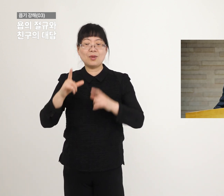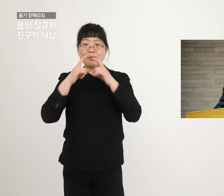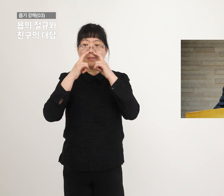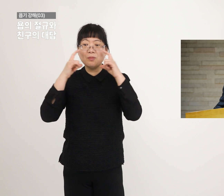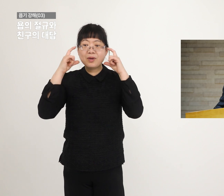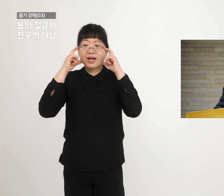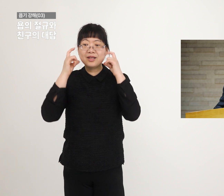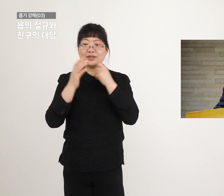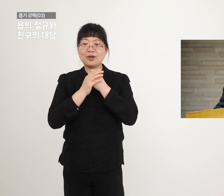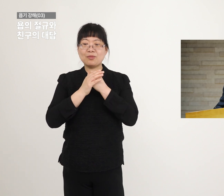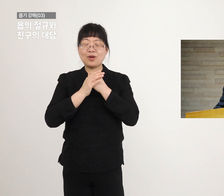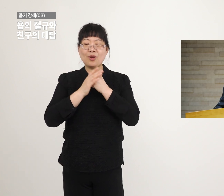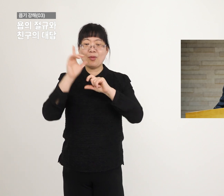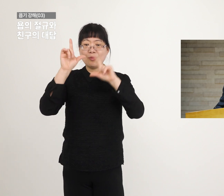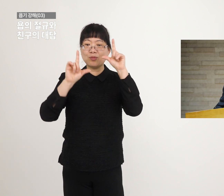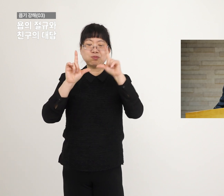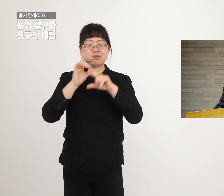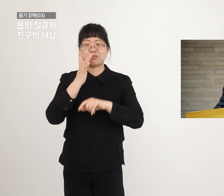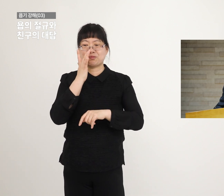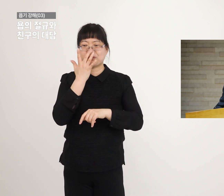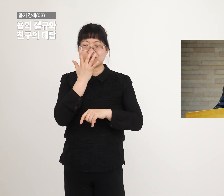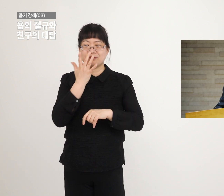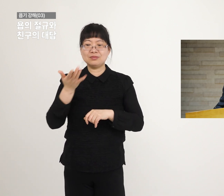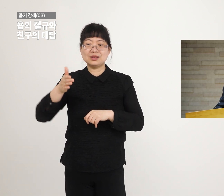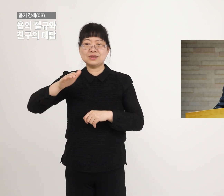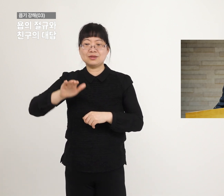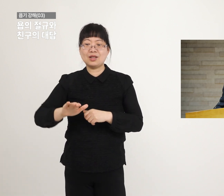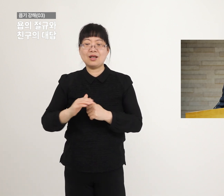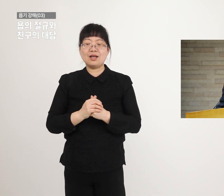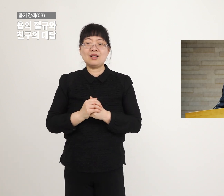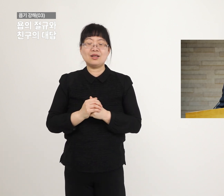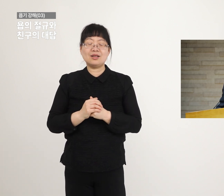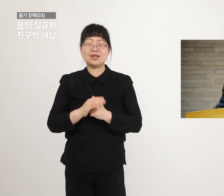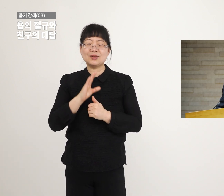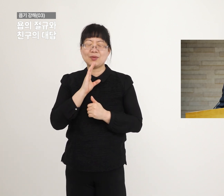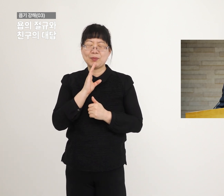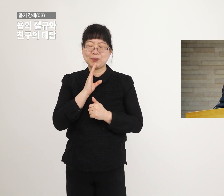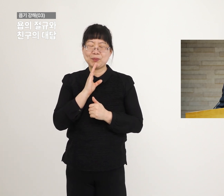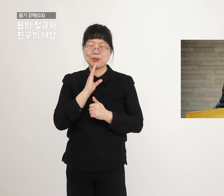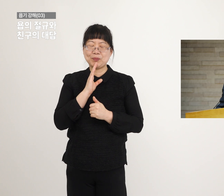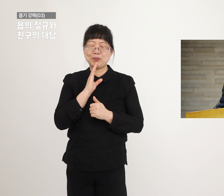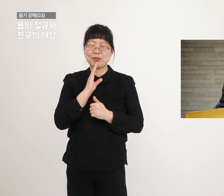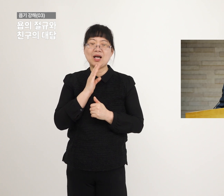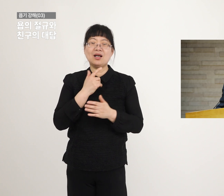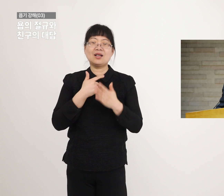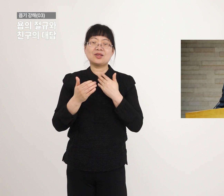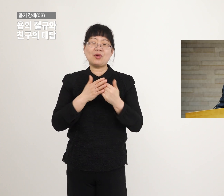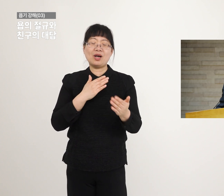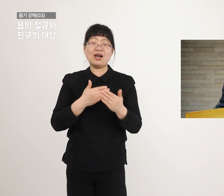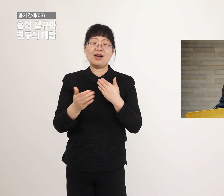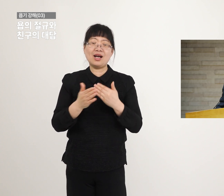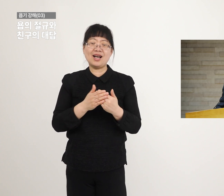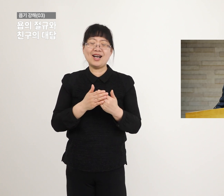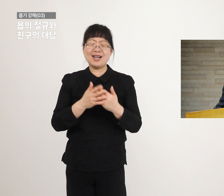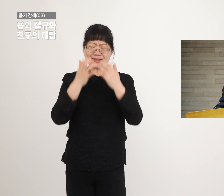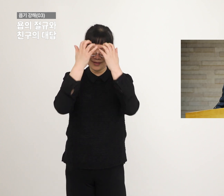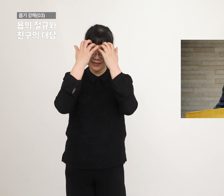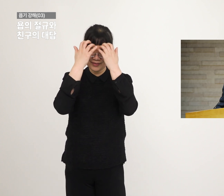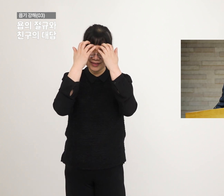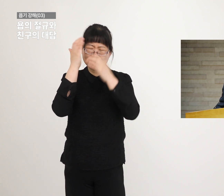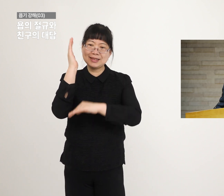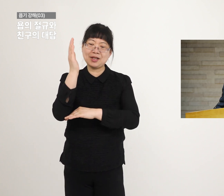마스크까지 썼으니 표정은 알 수 없지만 얼마나 기막힌 사연들이 많겠어요. 제가 어제